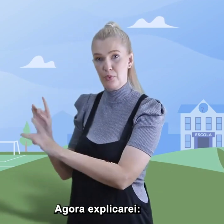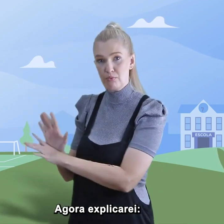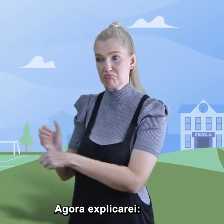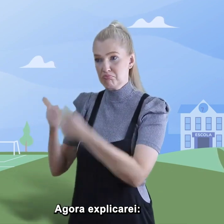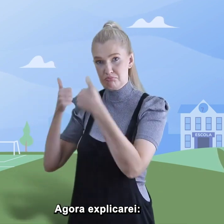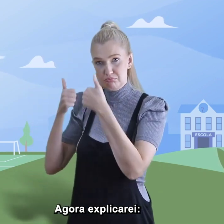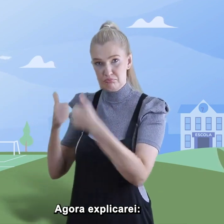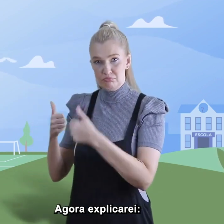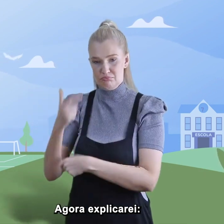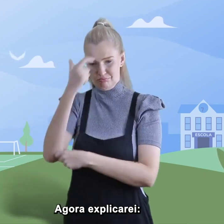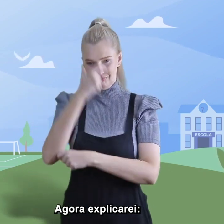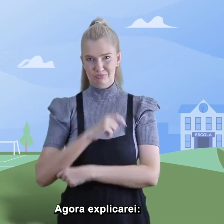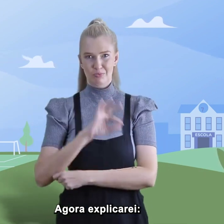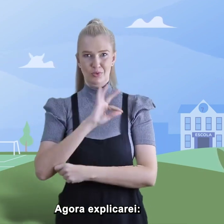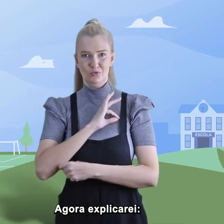Agora, explicarei.